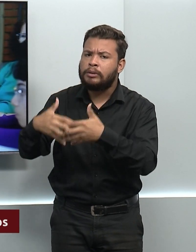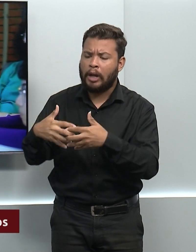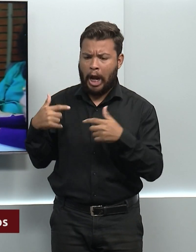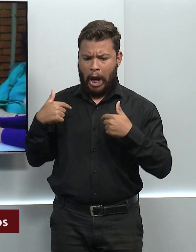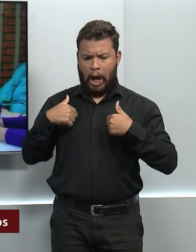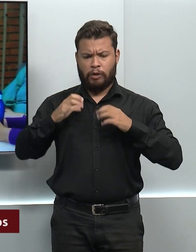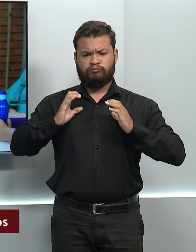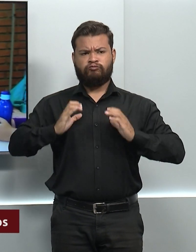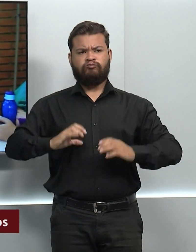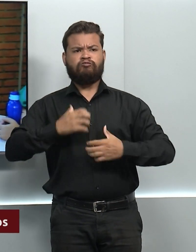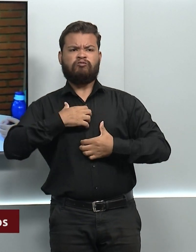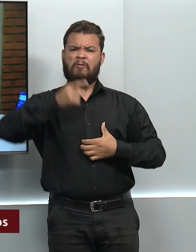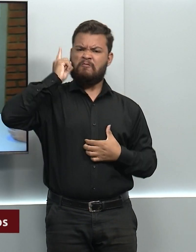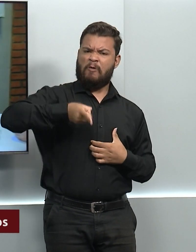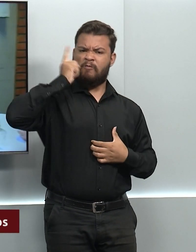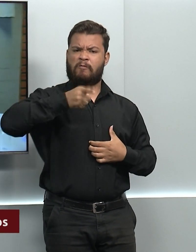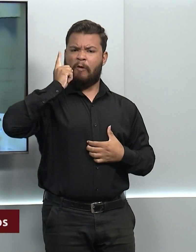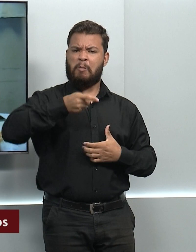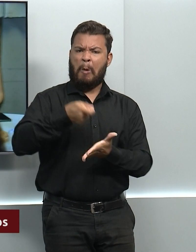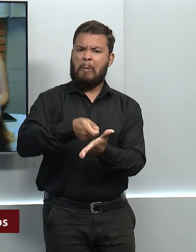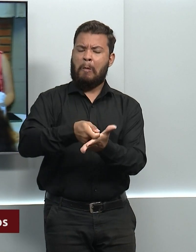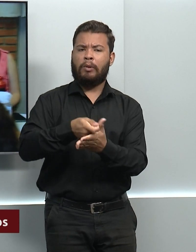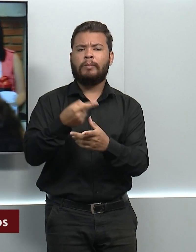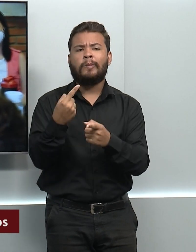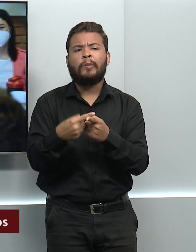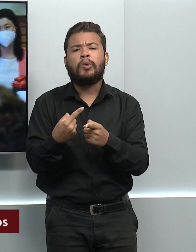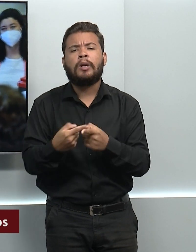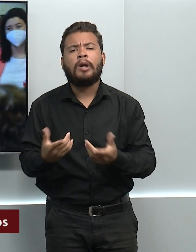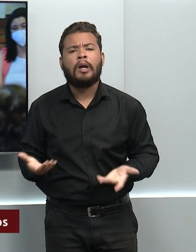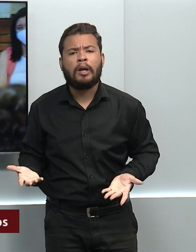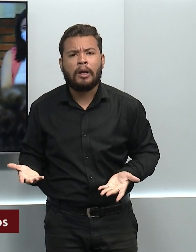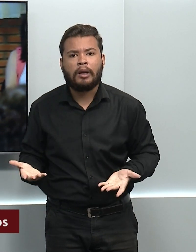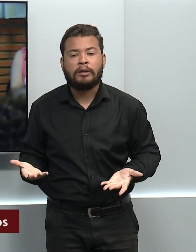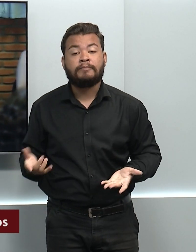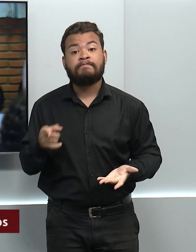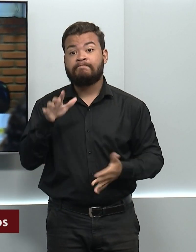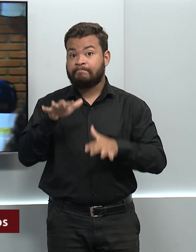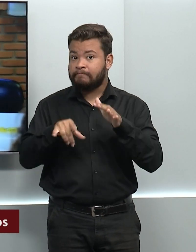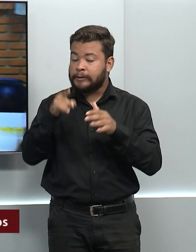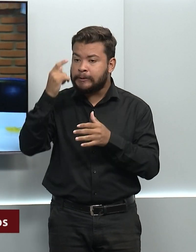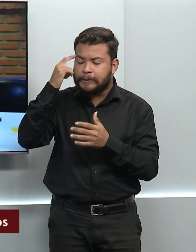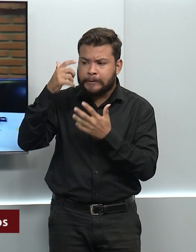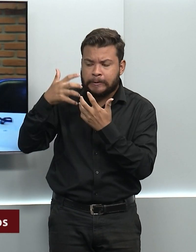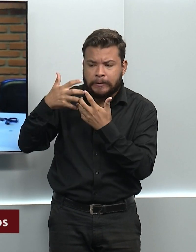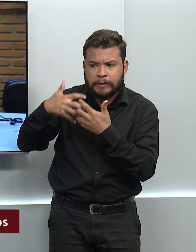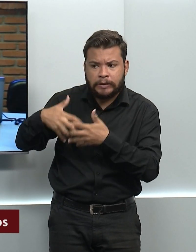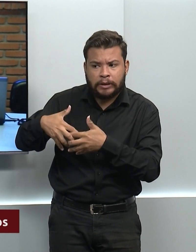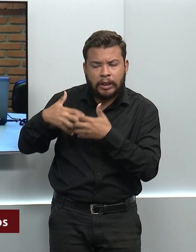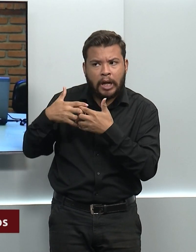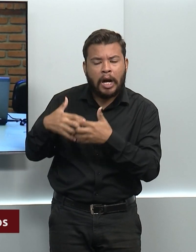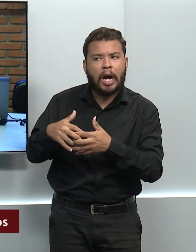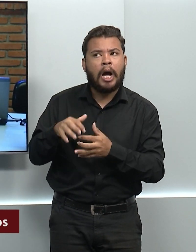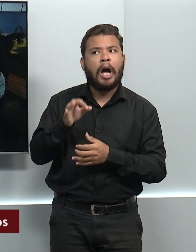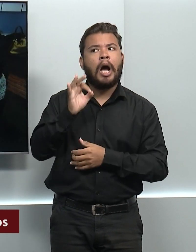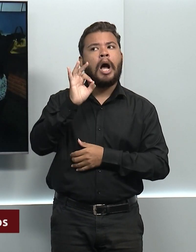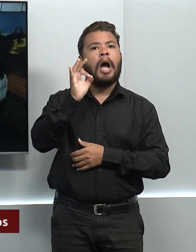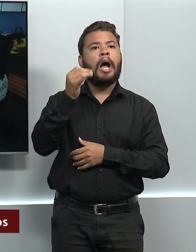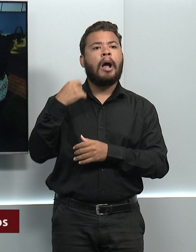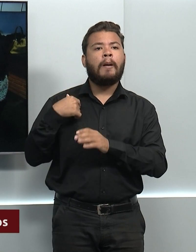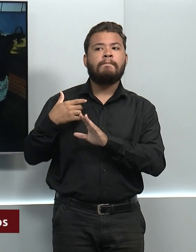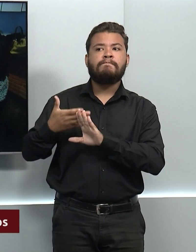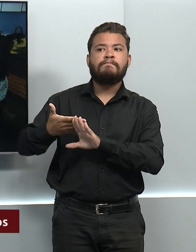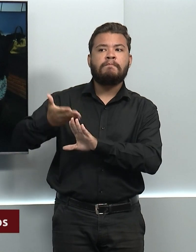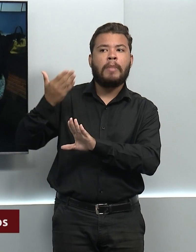comportamento autoritário. Se eles conseguirem refletir que talvez isso foi um comportamento que eles